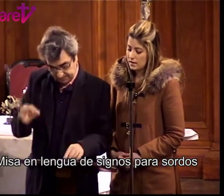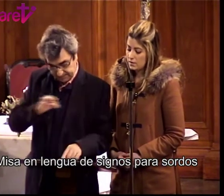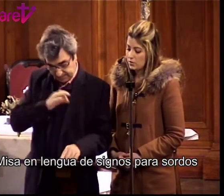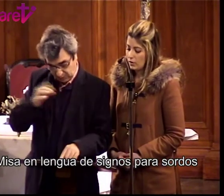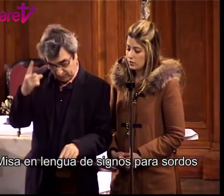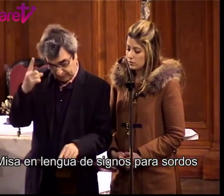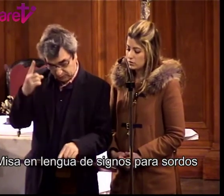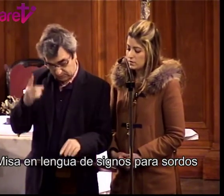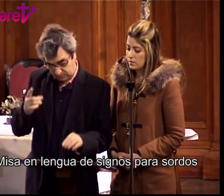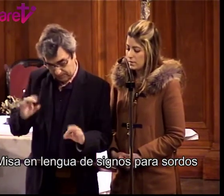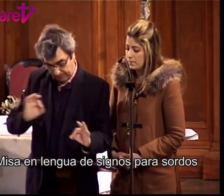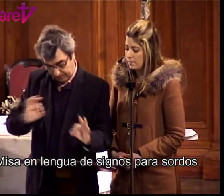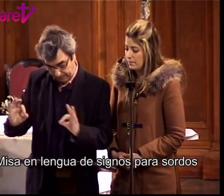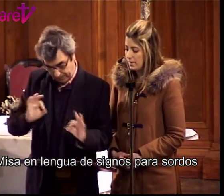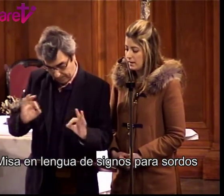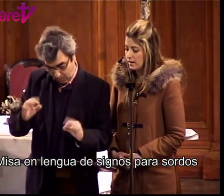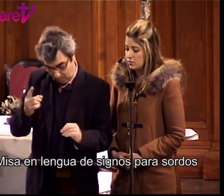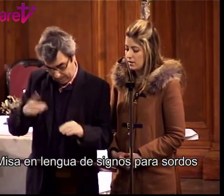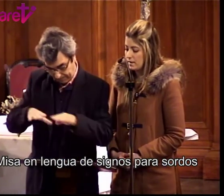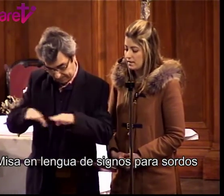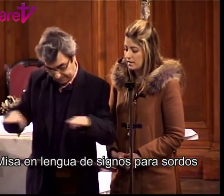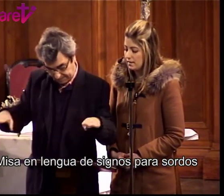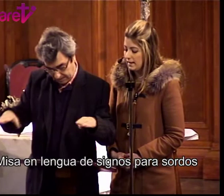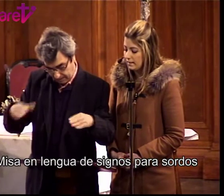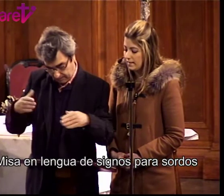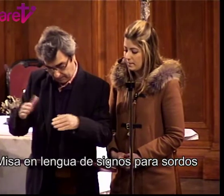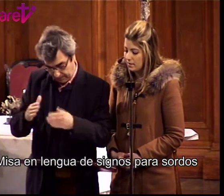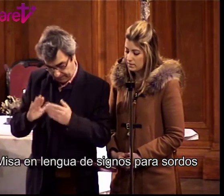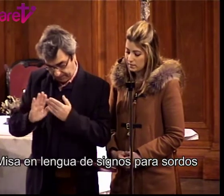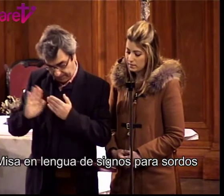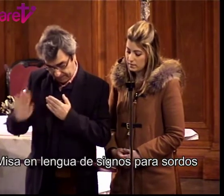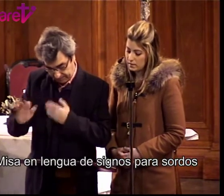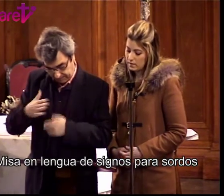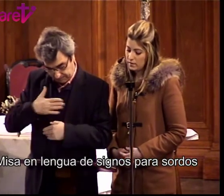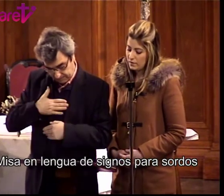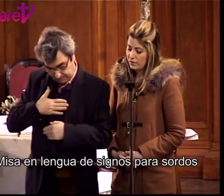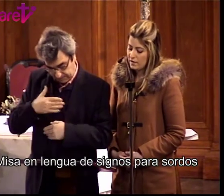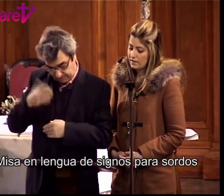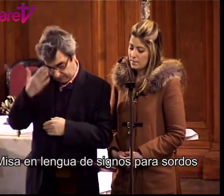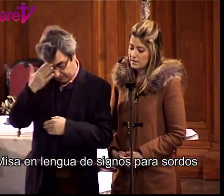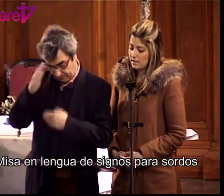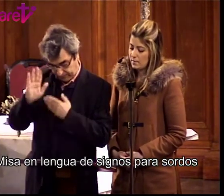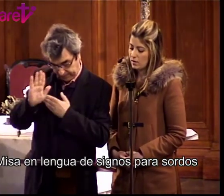Señor Dios, preparas una mesa delante de mí, frente a mis enemigos.